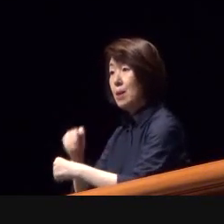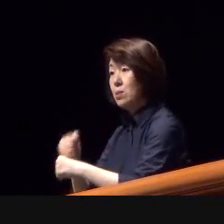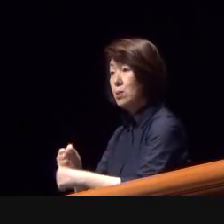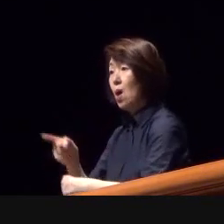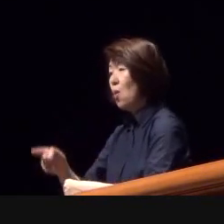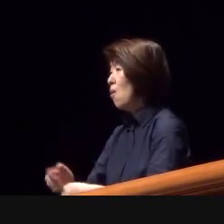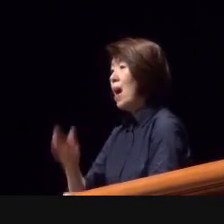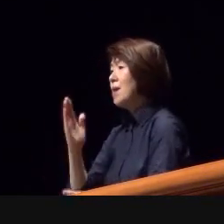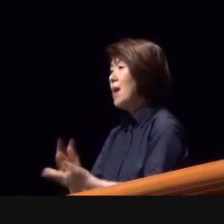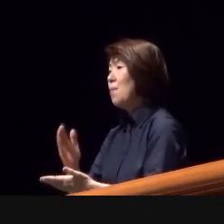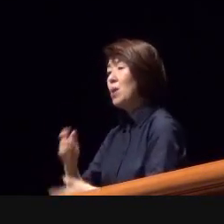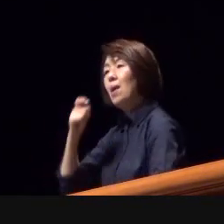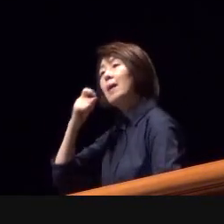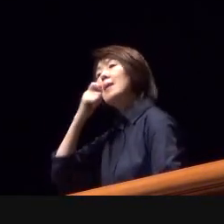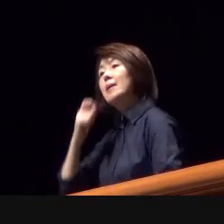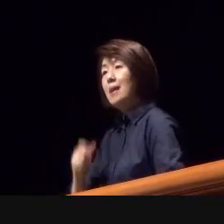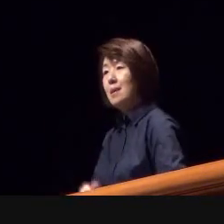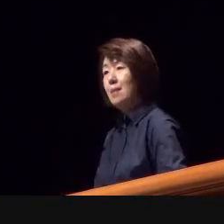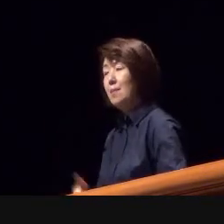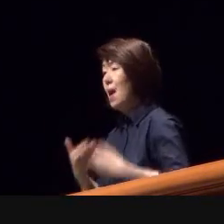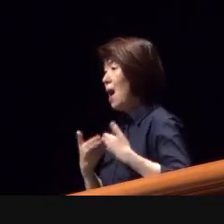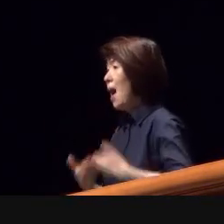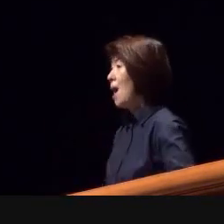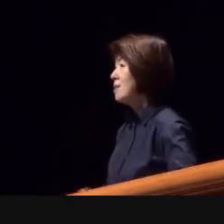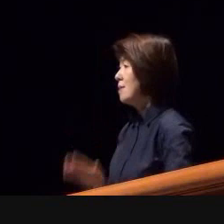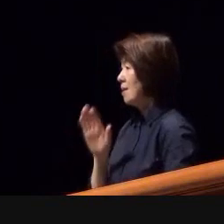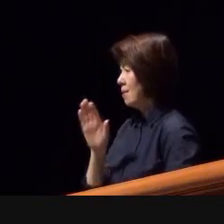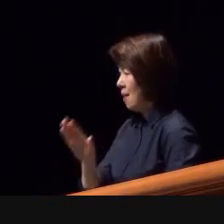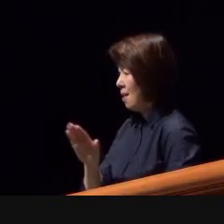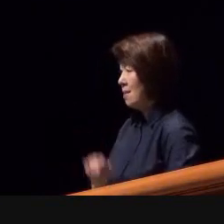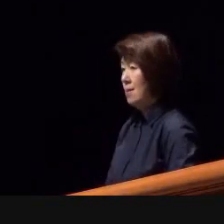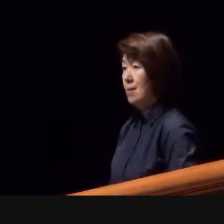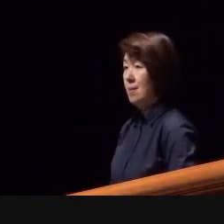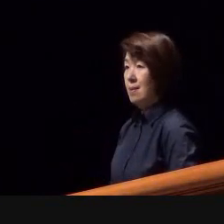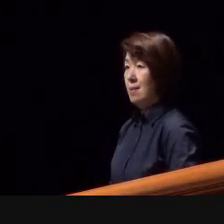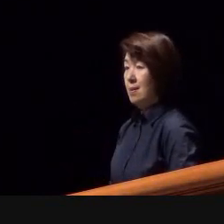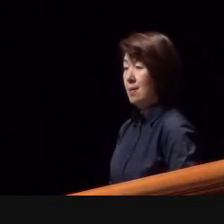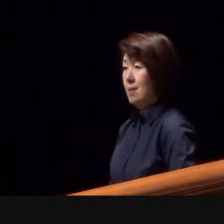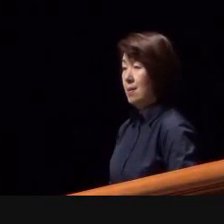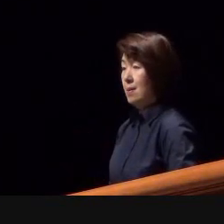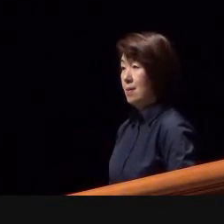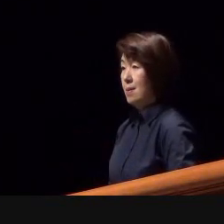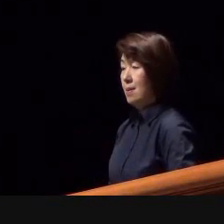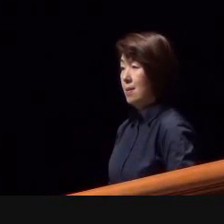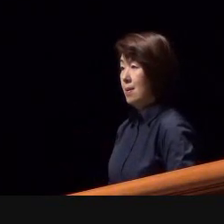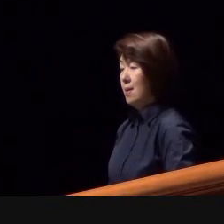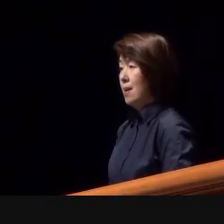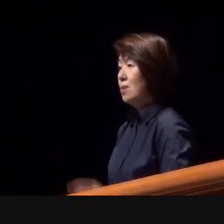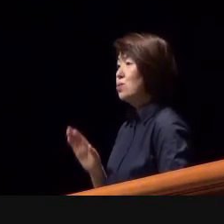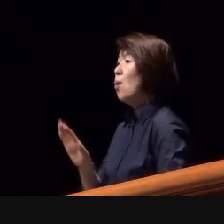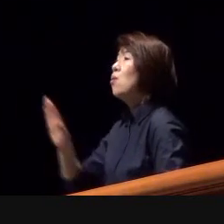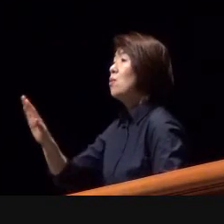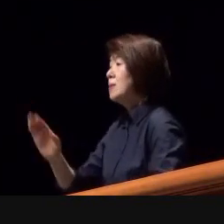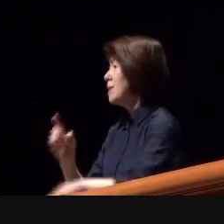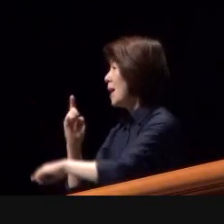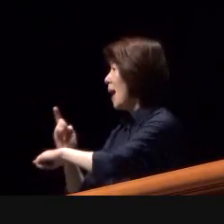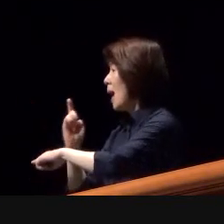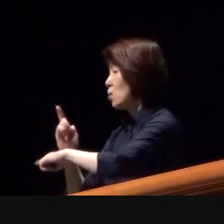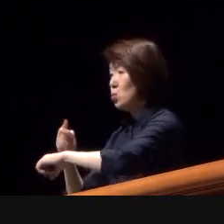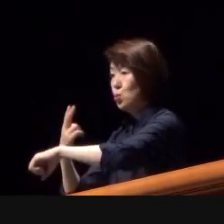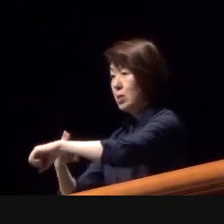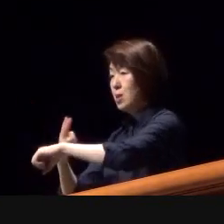わけにはいかない、安全だ、そのうちに 科学技術が進歩してそ